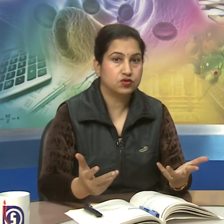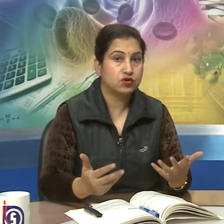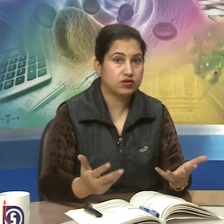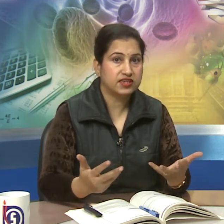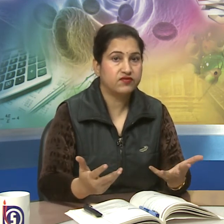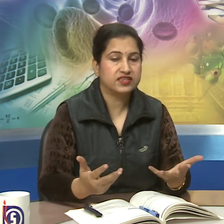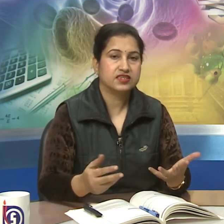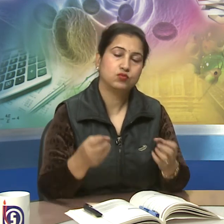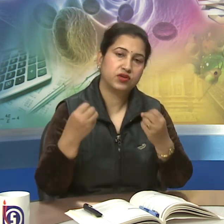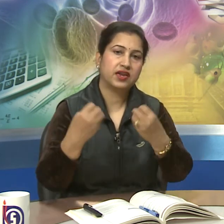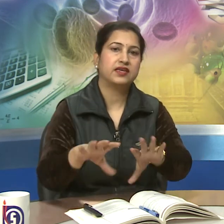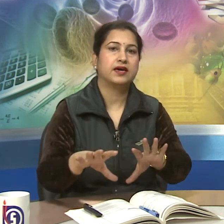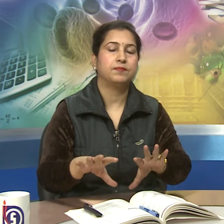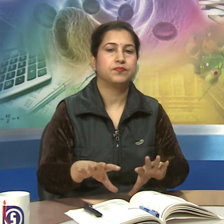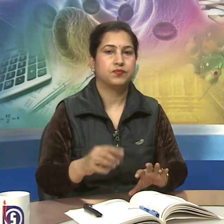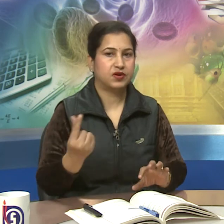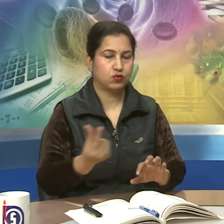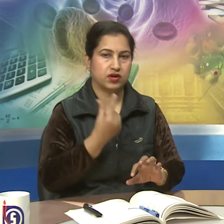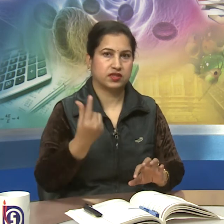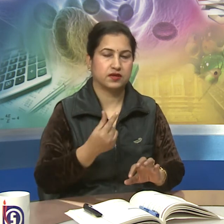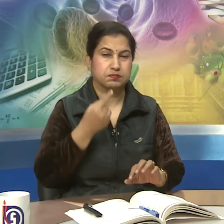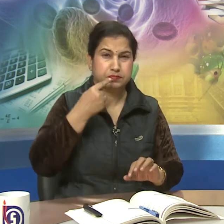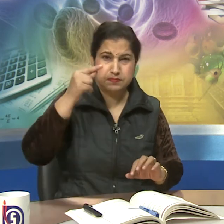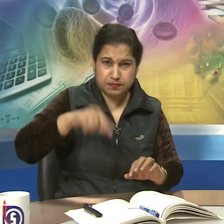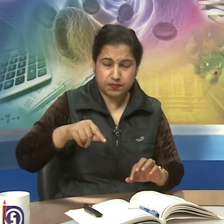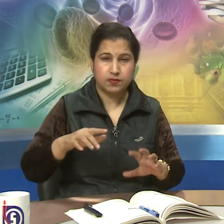जो टॉक्सिक वेस्ट उनके लिए हम प्रयोग करते हैं